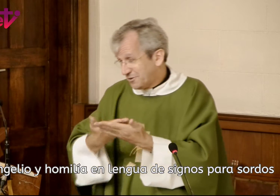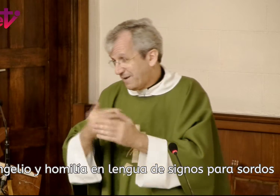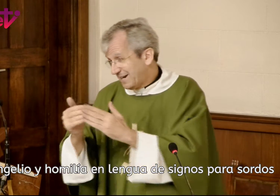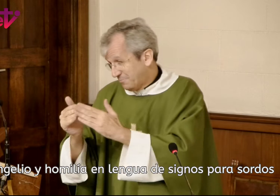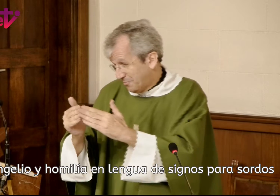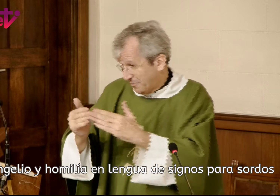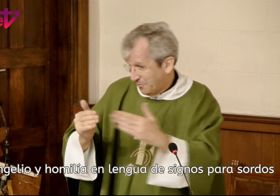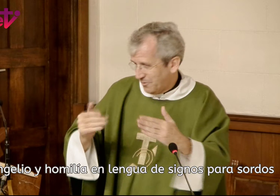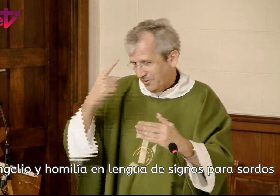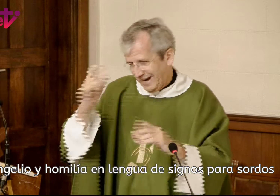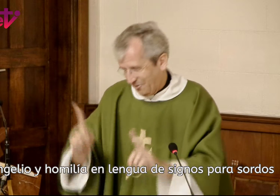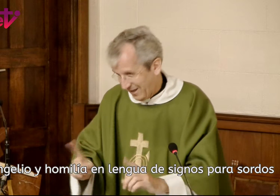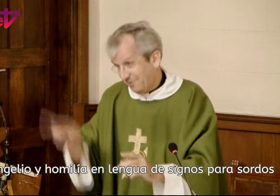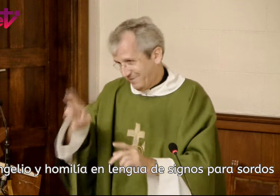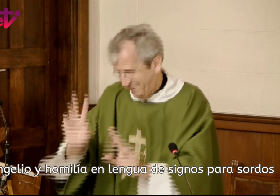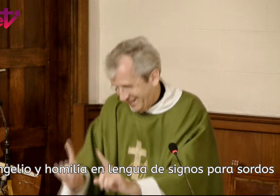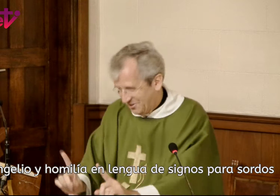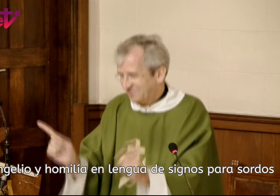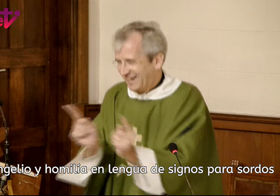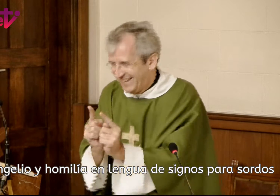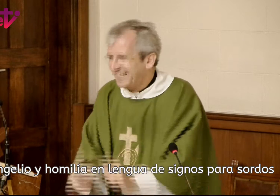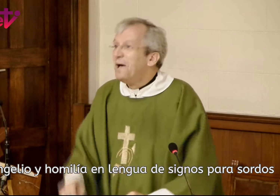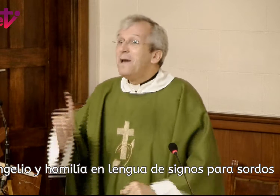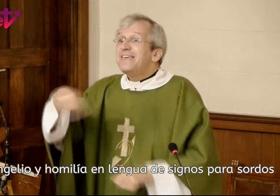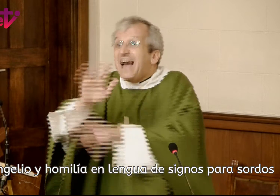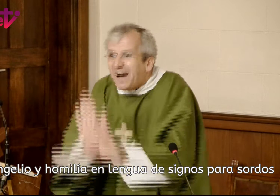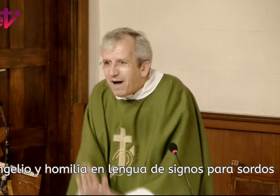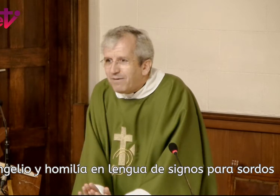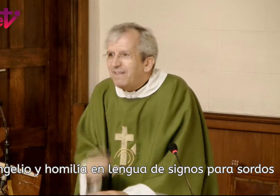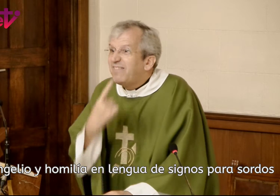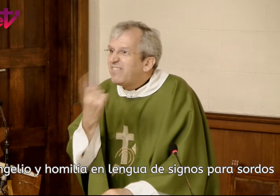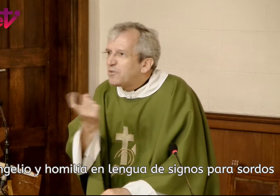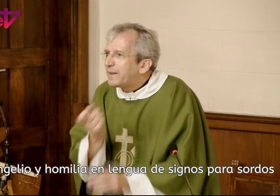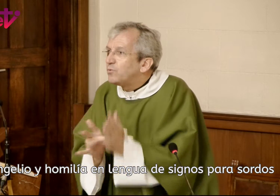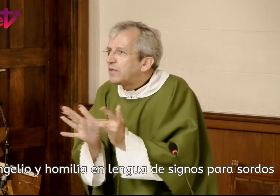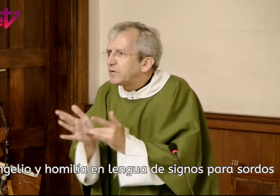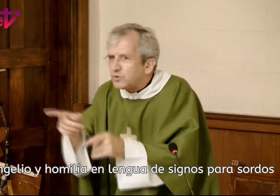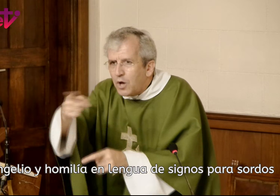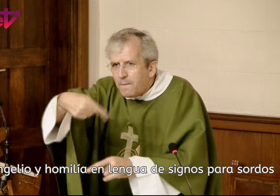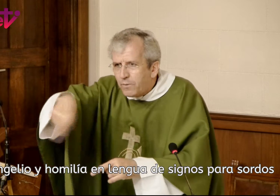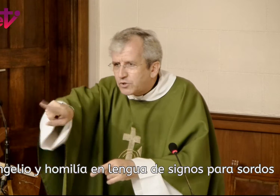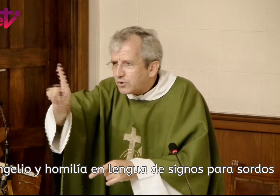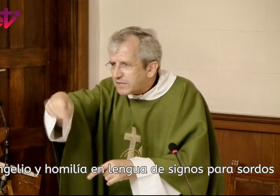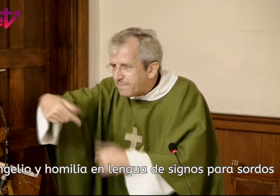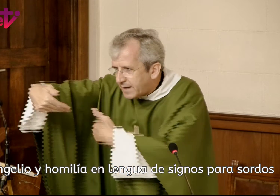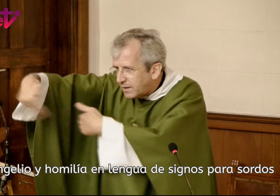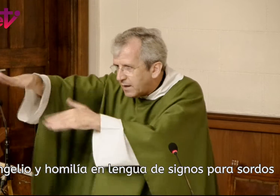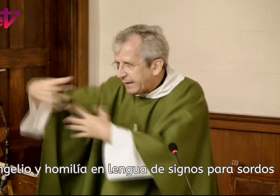los panes, pum, pum, pum, pum, no voy a recordarlo, por repetir, no. Y acababa diciendo, preguntando a Jesús, ¿vosotros también